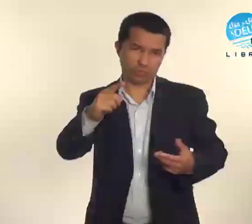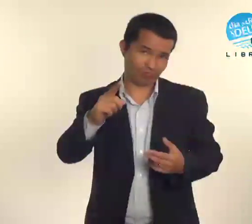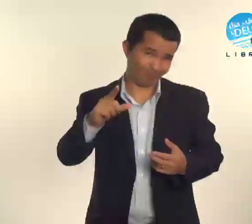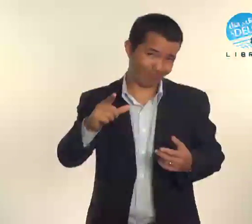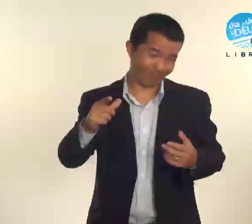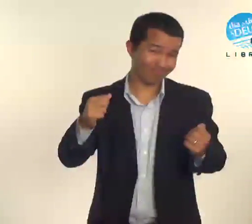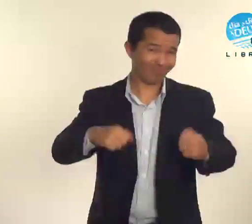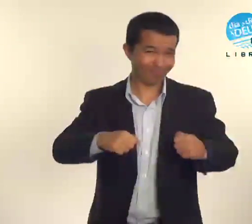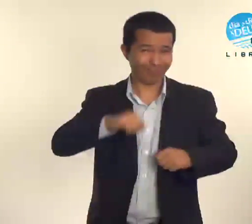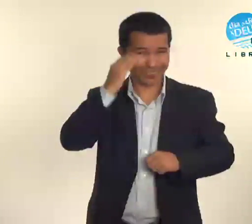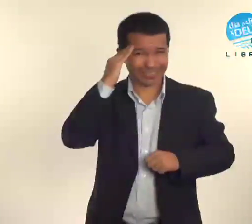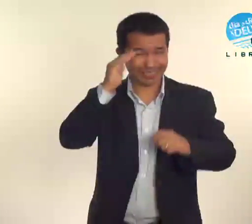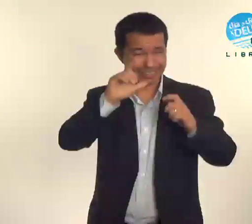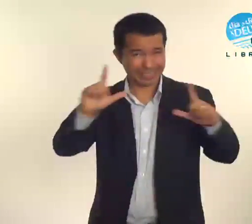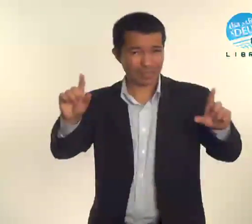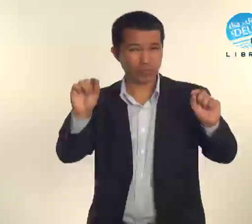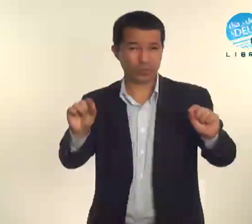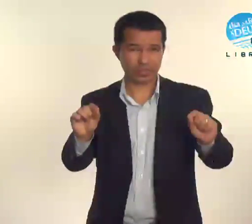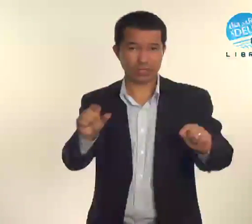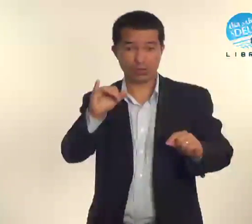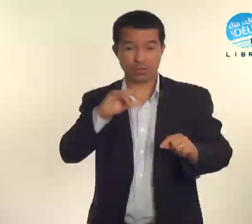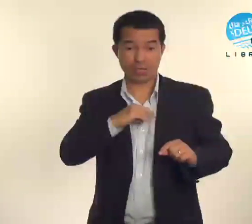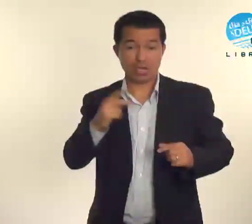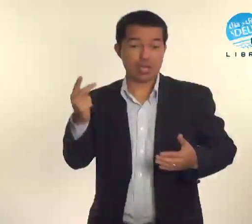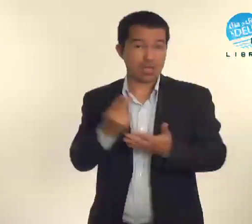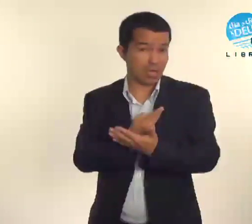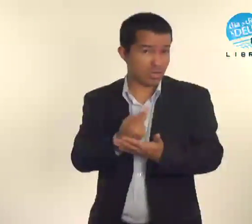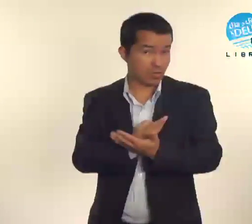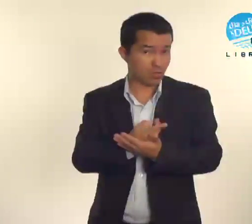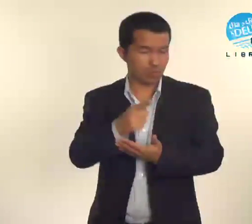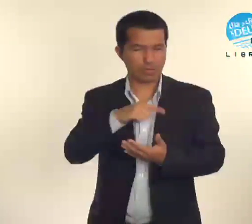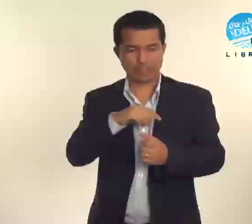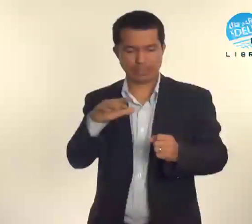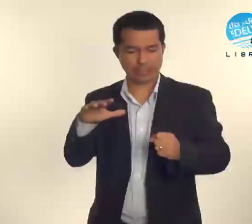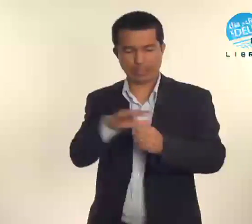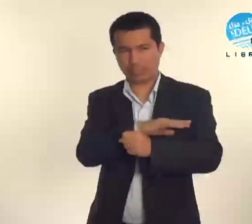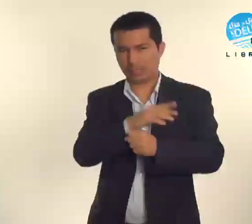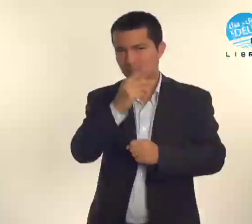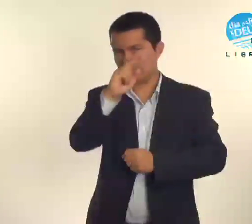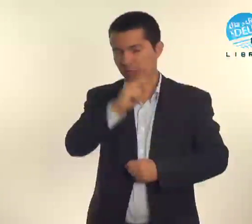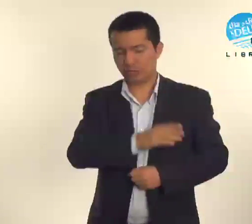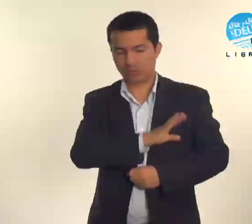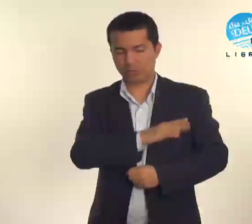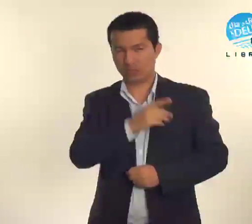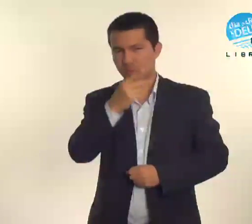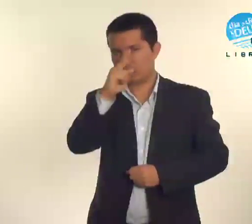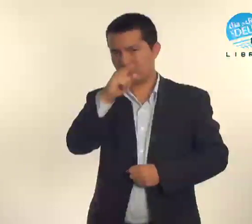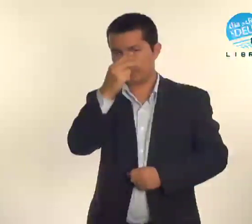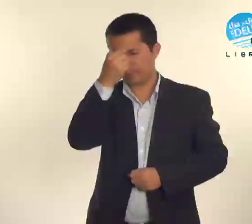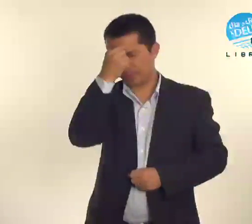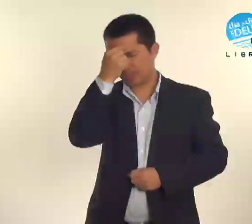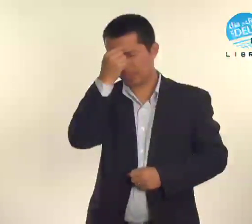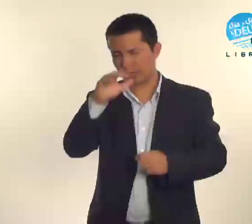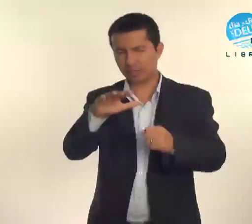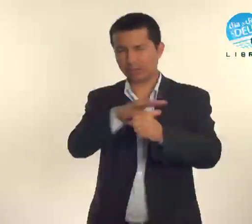uma coisa que é importante você entender. Do que está cheio o seu